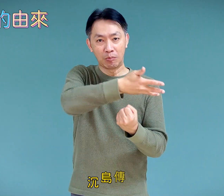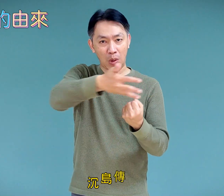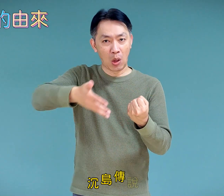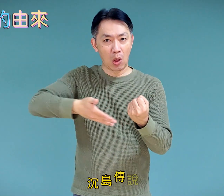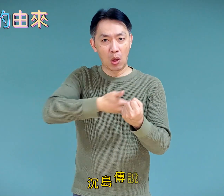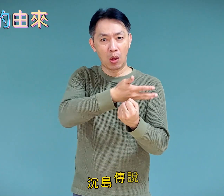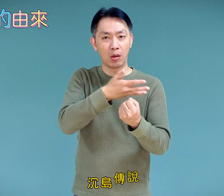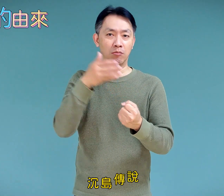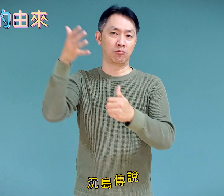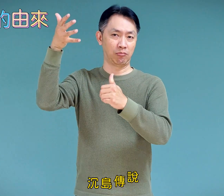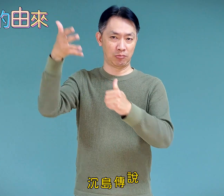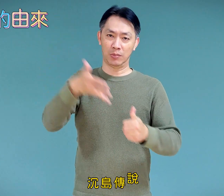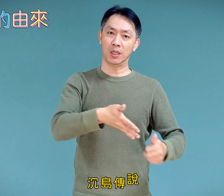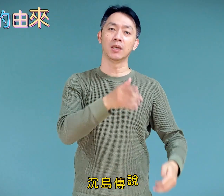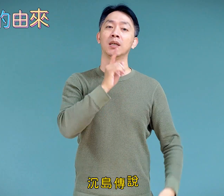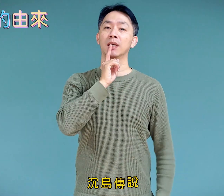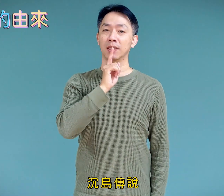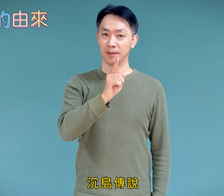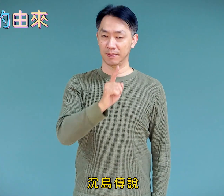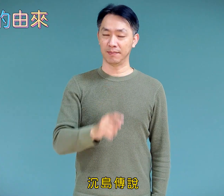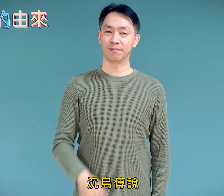陈岛传说